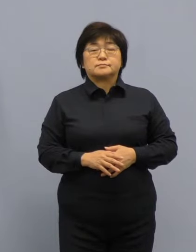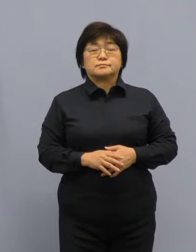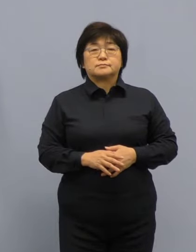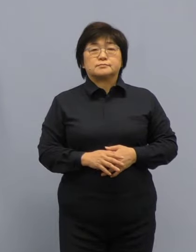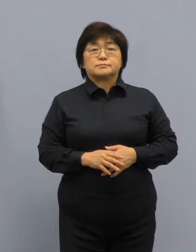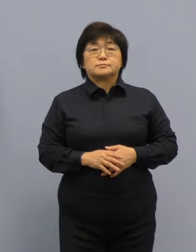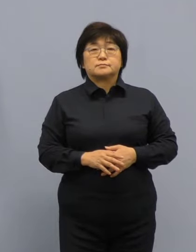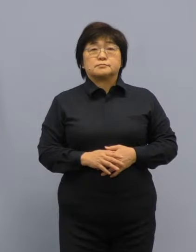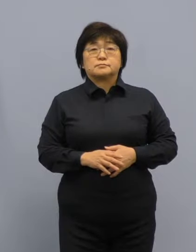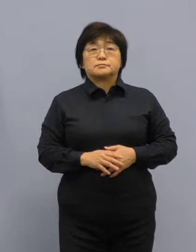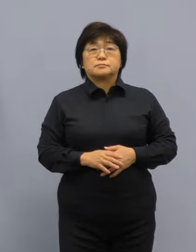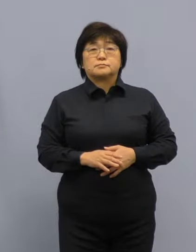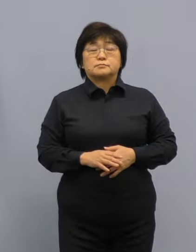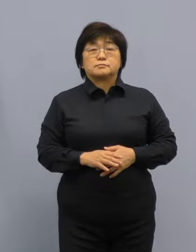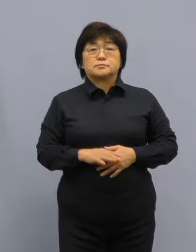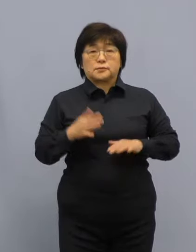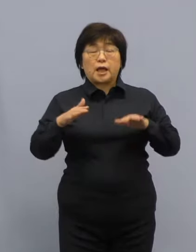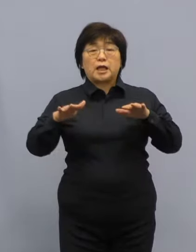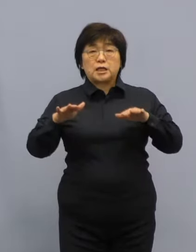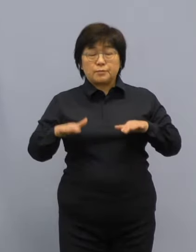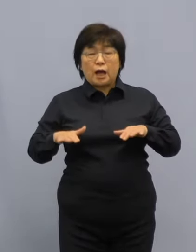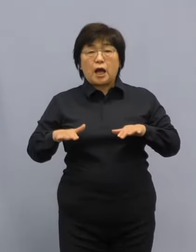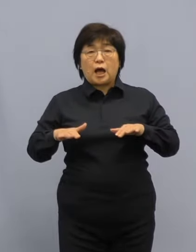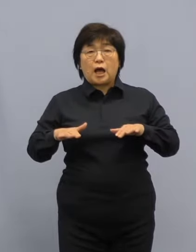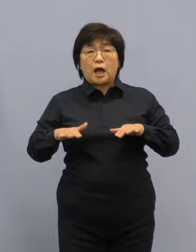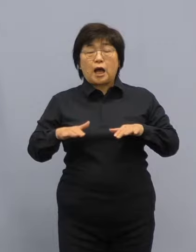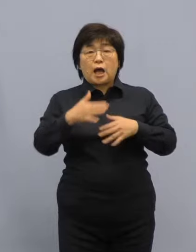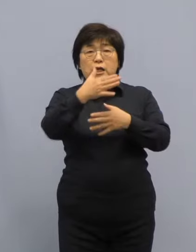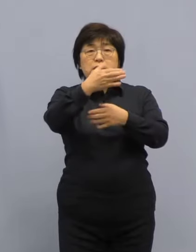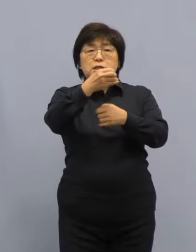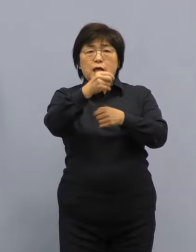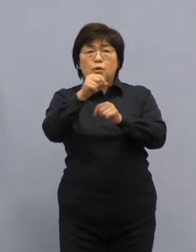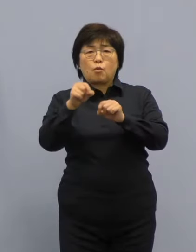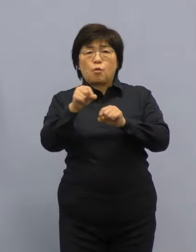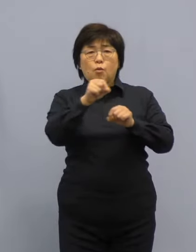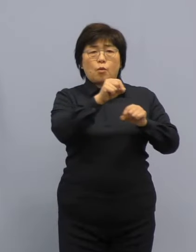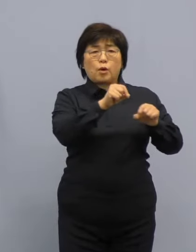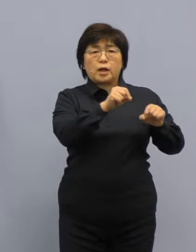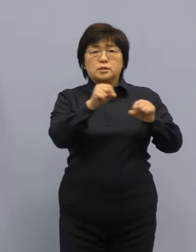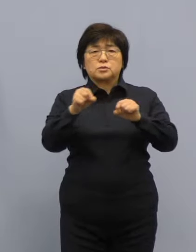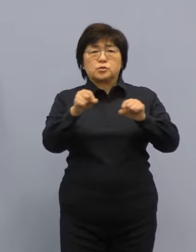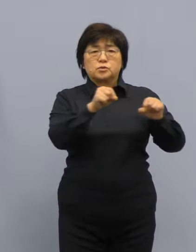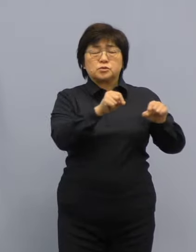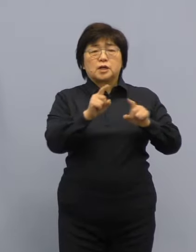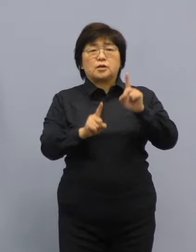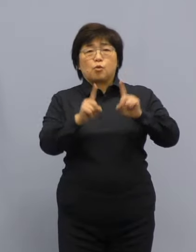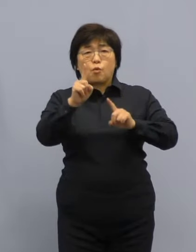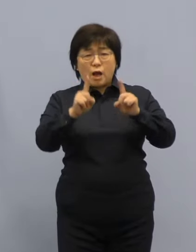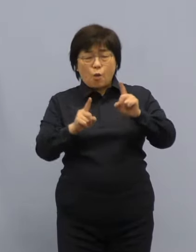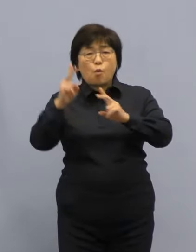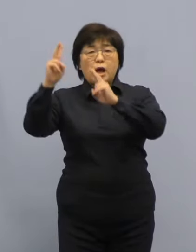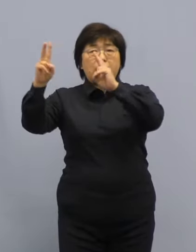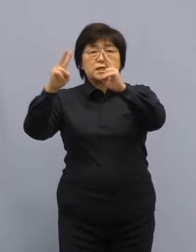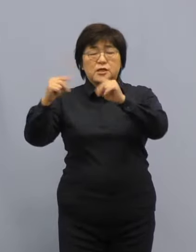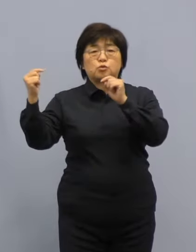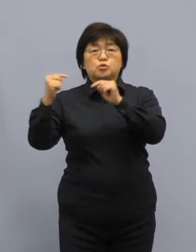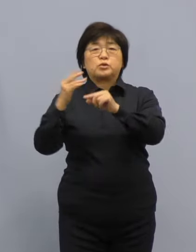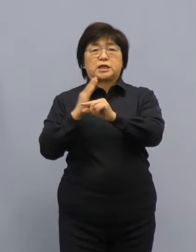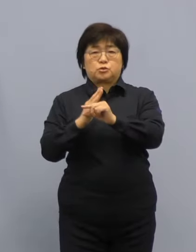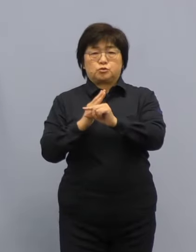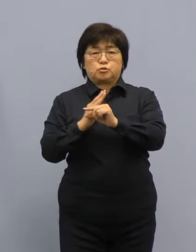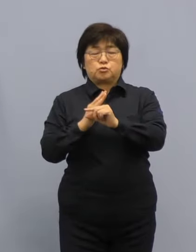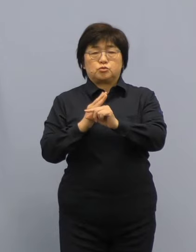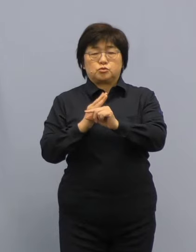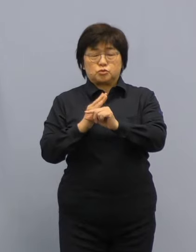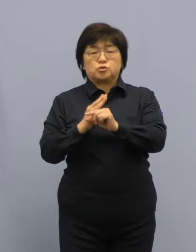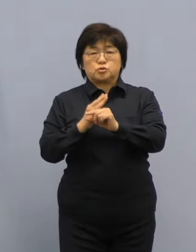ただですね、このため現在申請期限の延長について継続して事業者と調整を行ってございます。できる限り